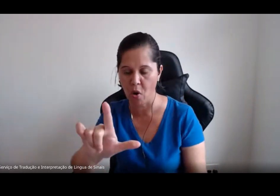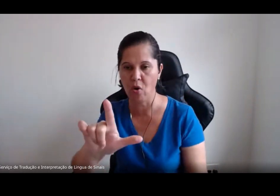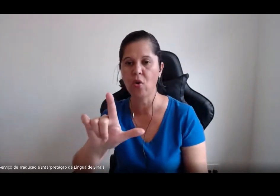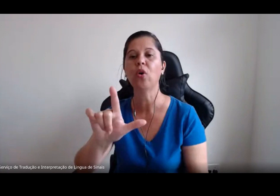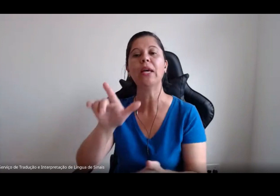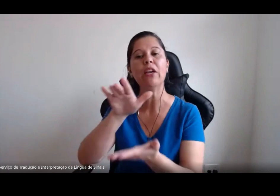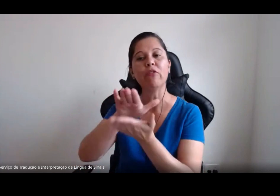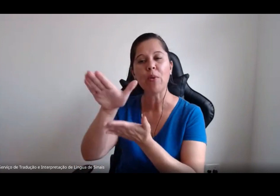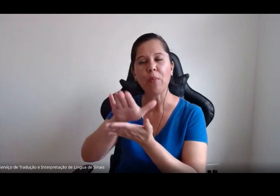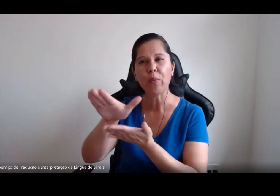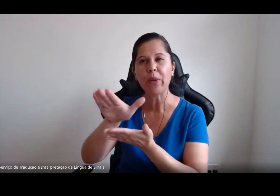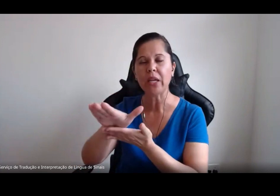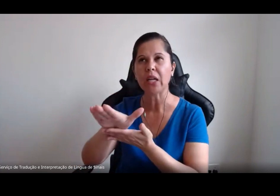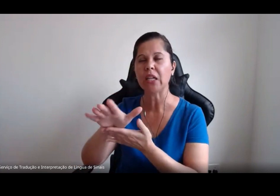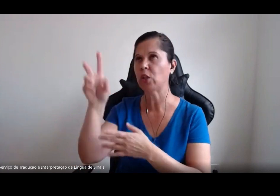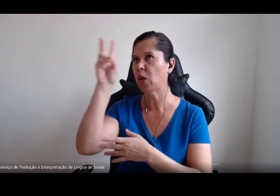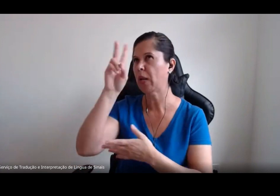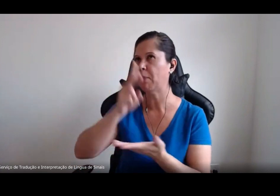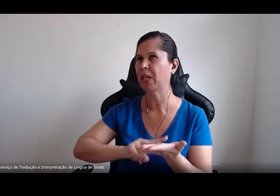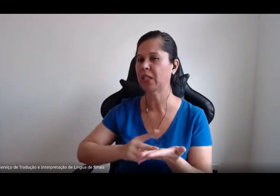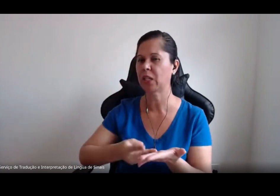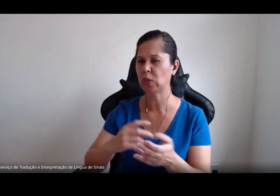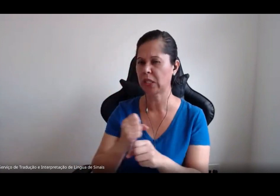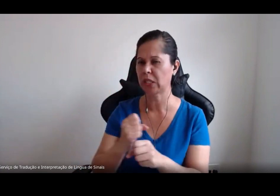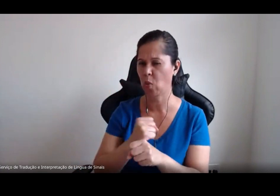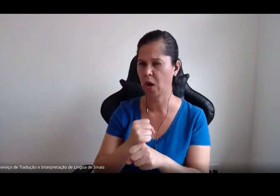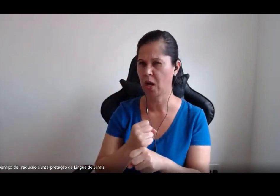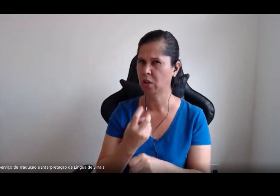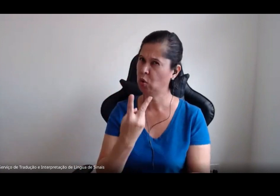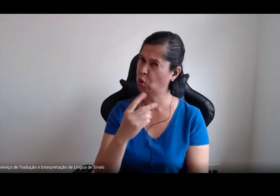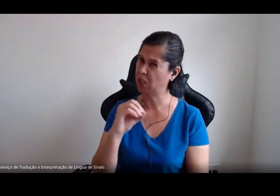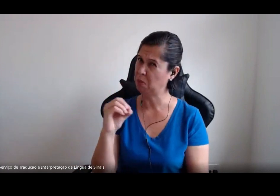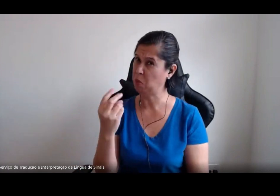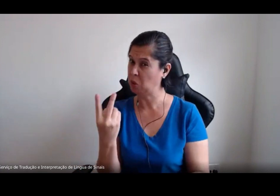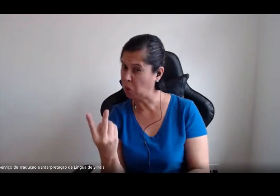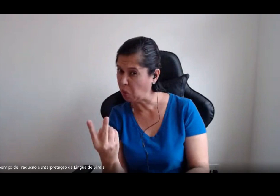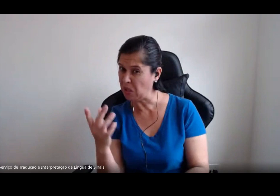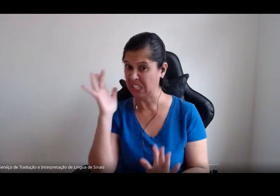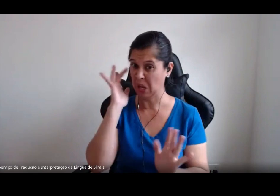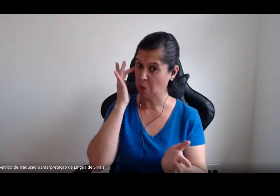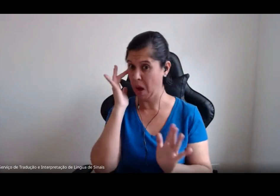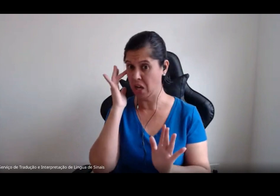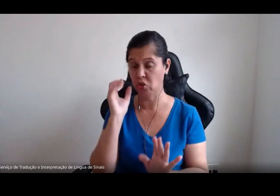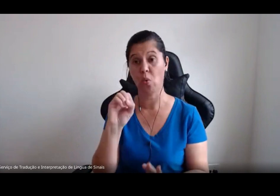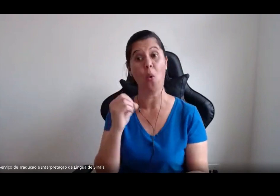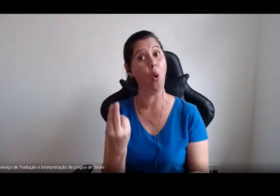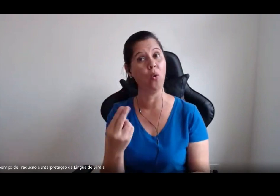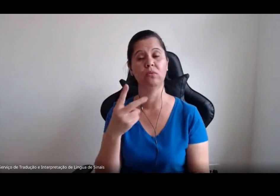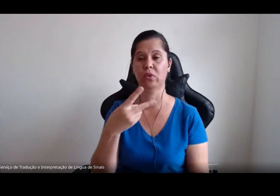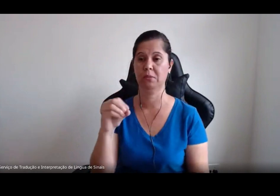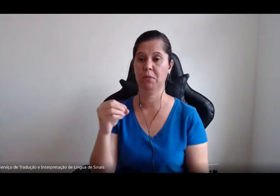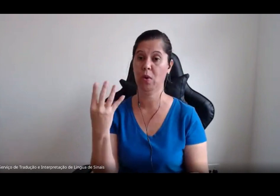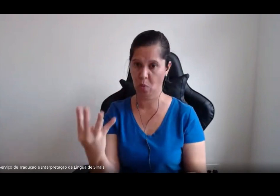IPOL e publicada, eu não sei de quando é a tradução, acho que é de 2002, talvez, não tenho certeza, 2002